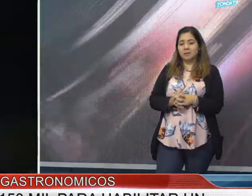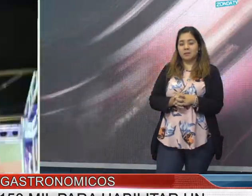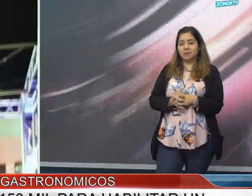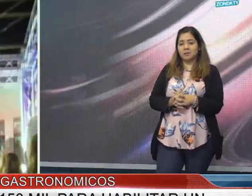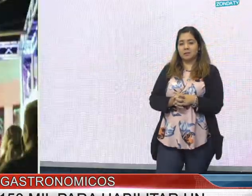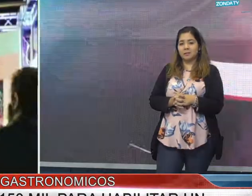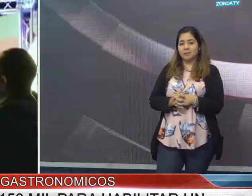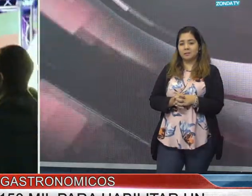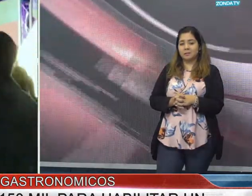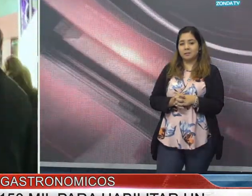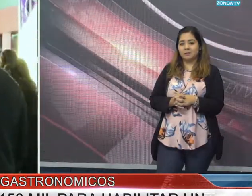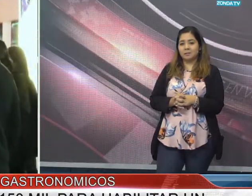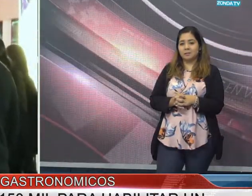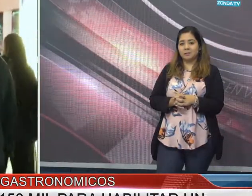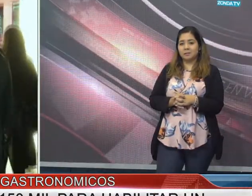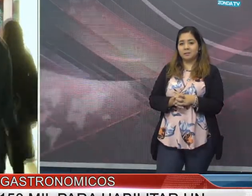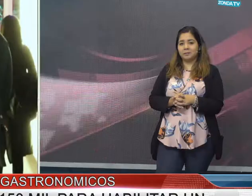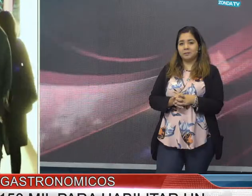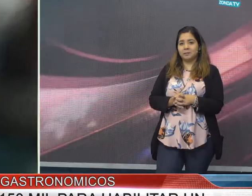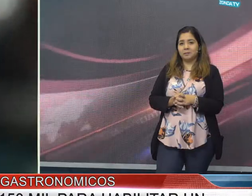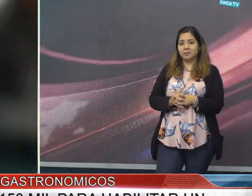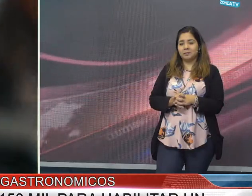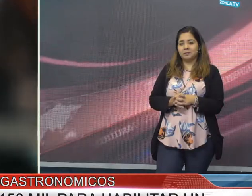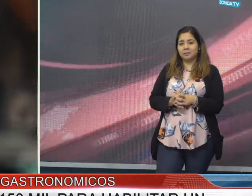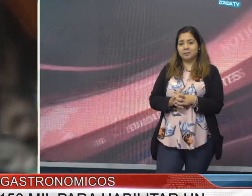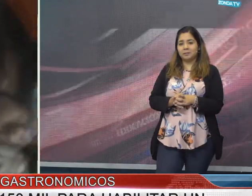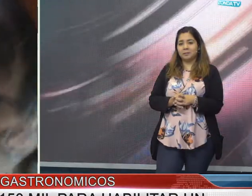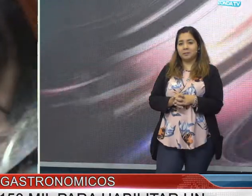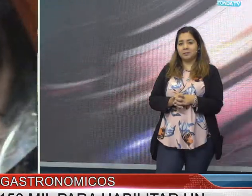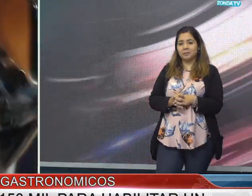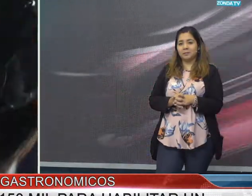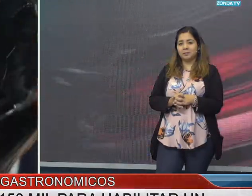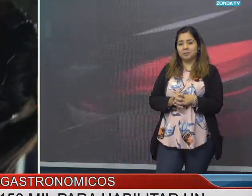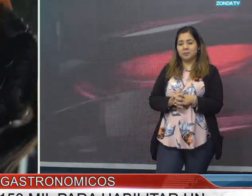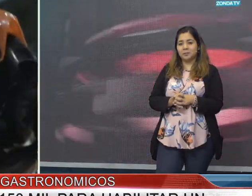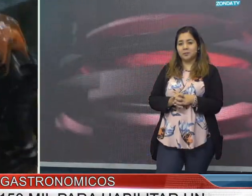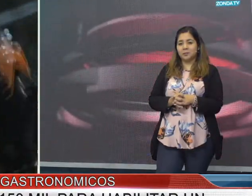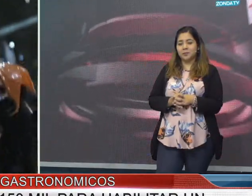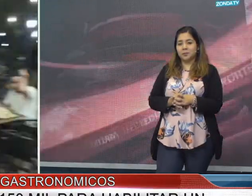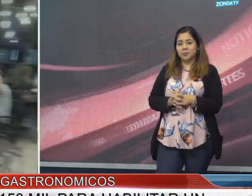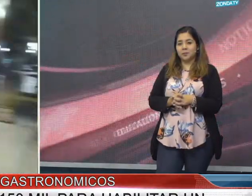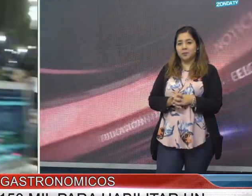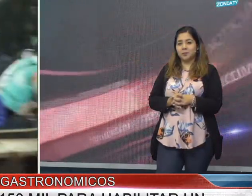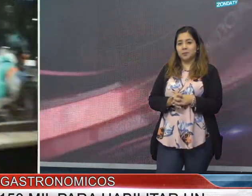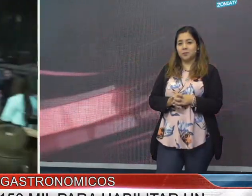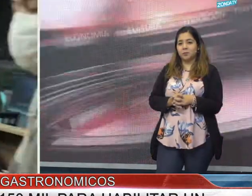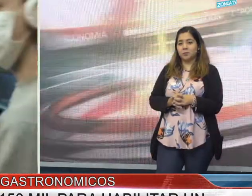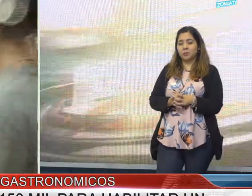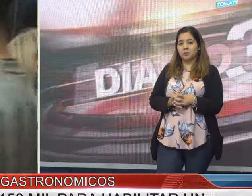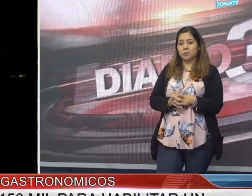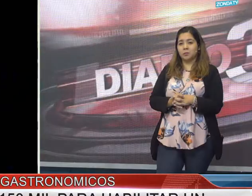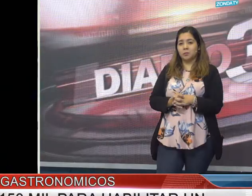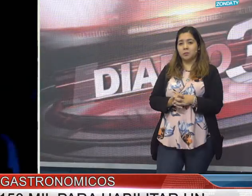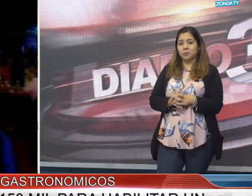hasta la provincia y en función de eso vamos a ver de qué forma podemos lograr dialogar algo.